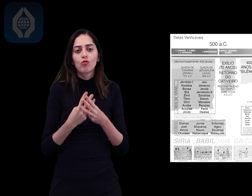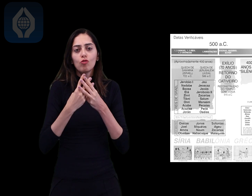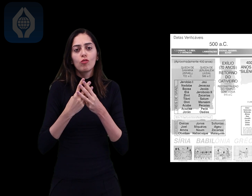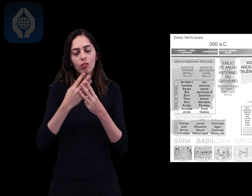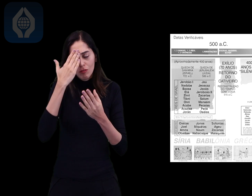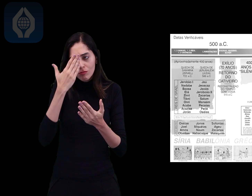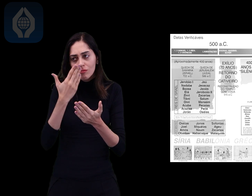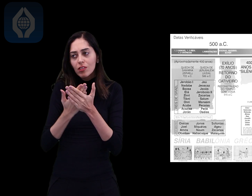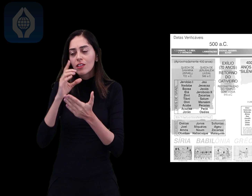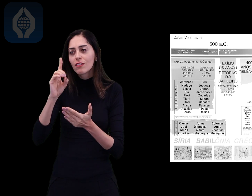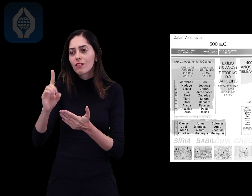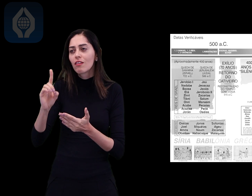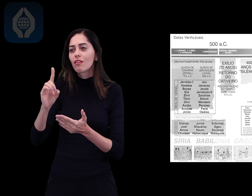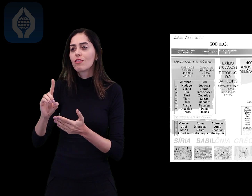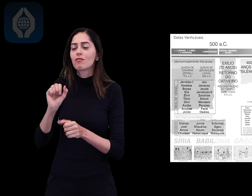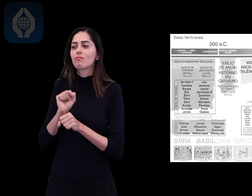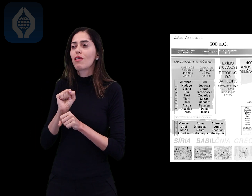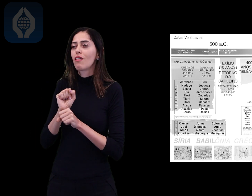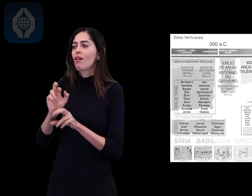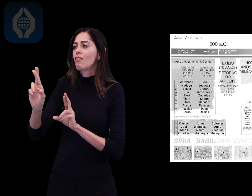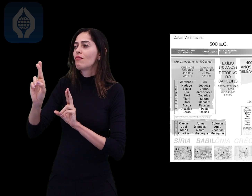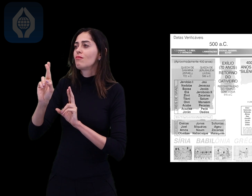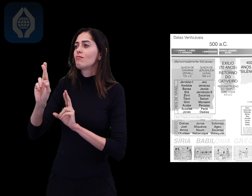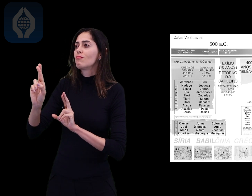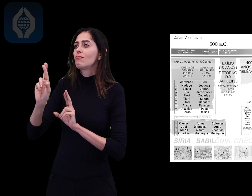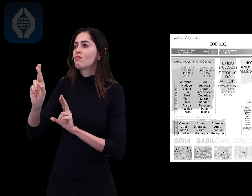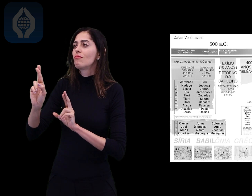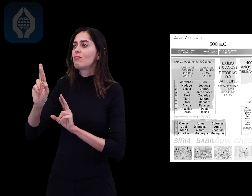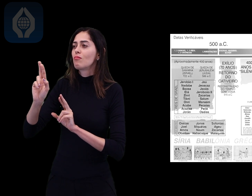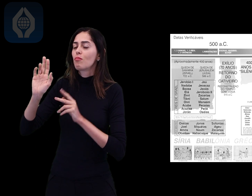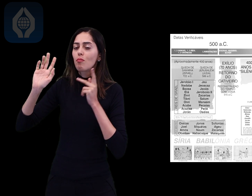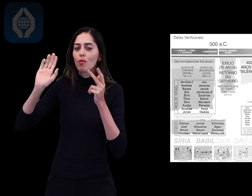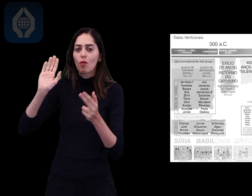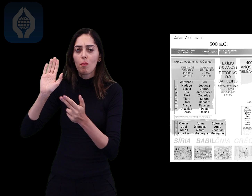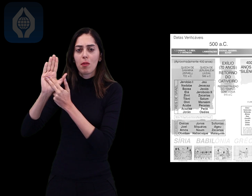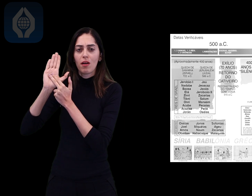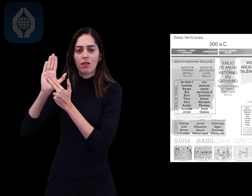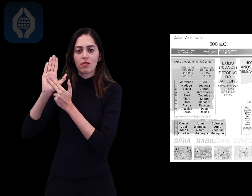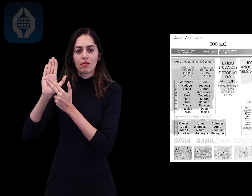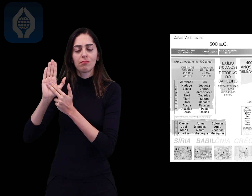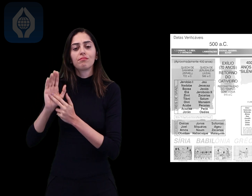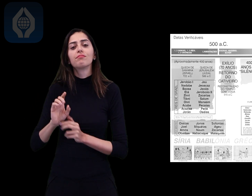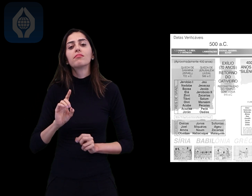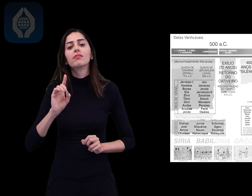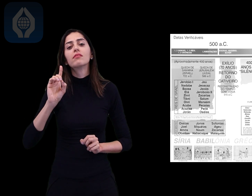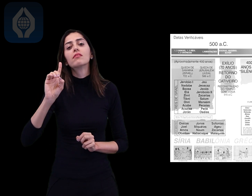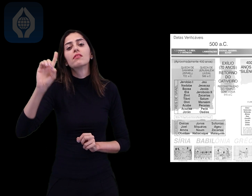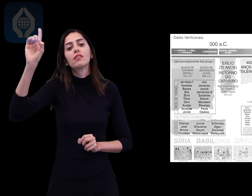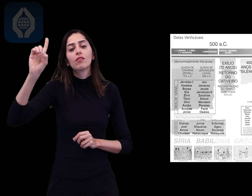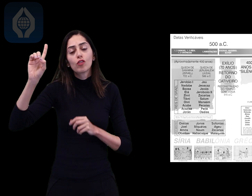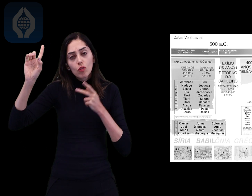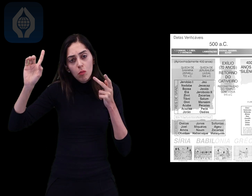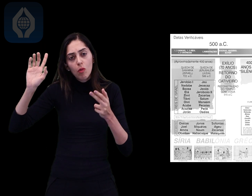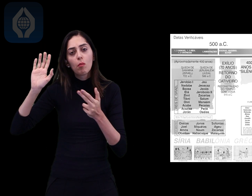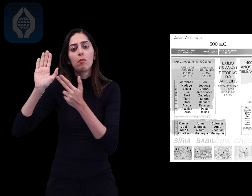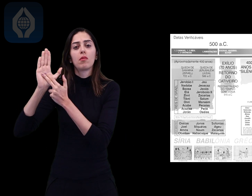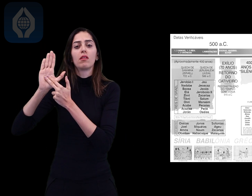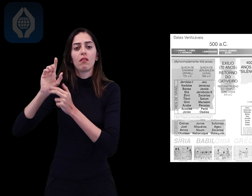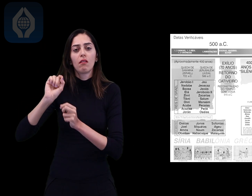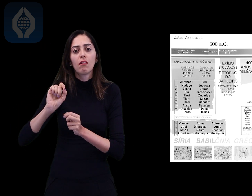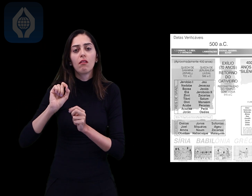que aguardavam o cumprimento de suas promessas. Deus prometeu que Zacarias e